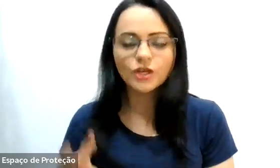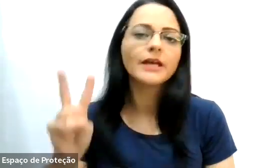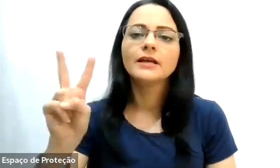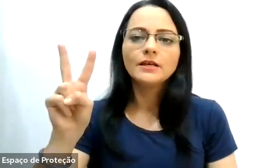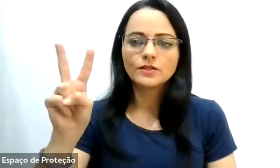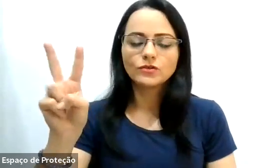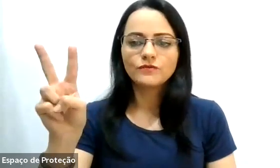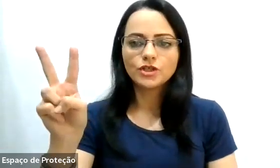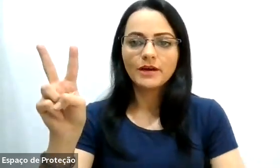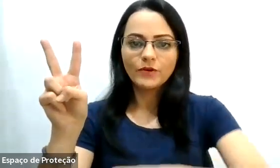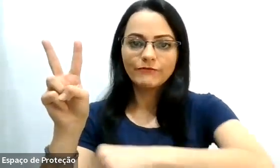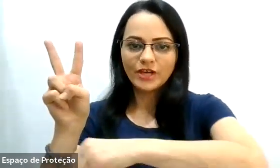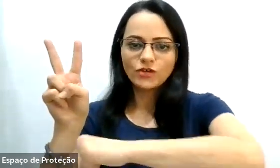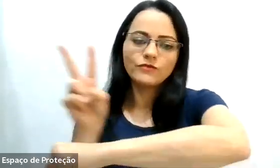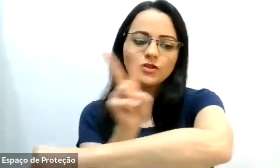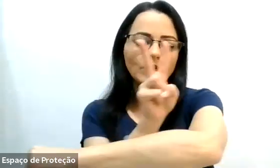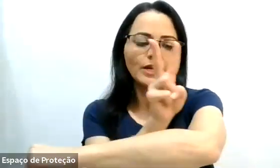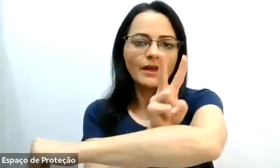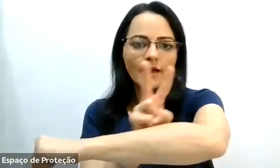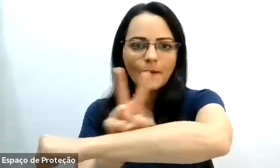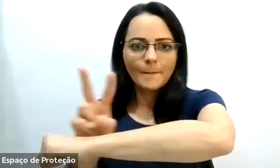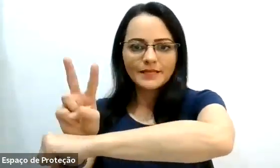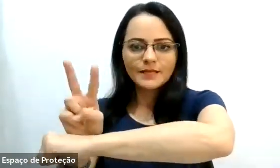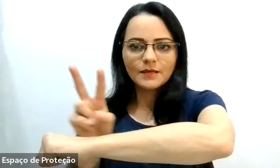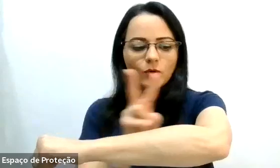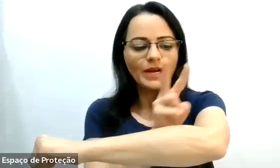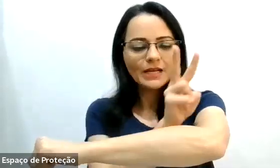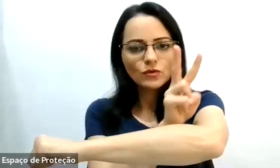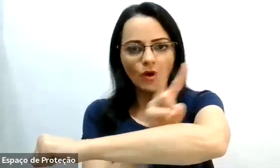né? Sinal de virgem, a mãe V de virgem, né? Passa aqui pelo braço, ó.